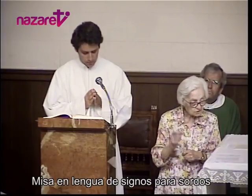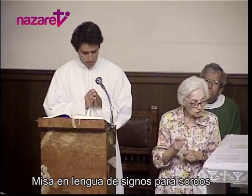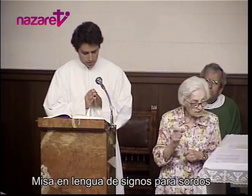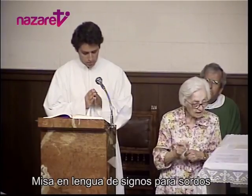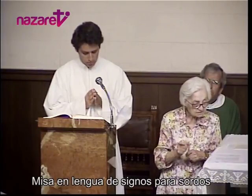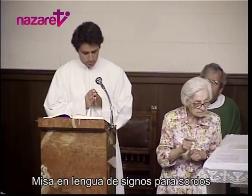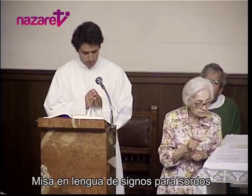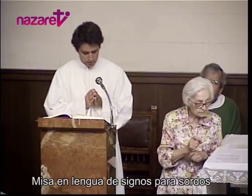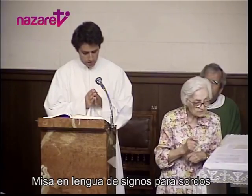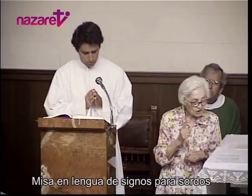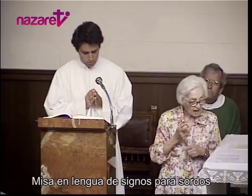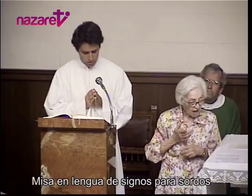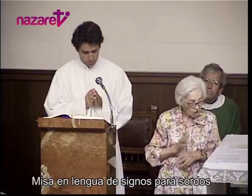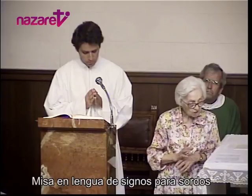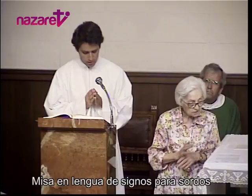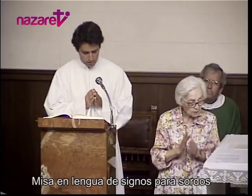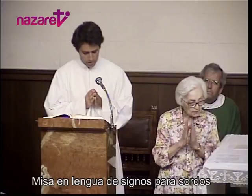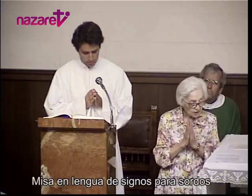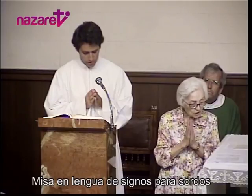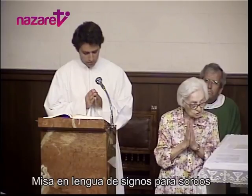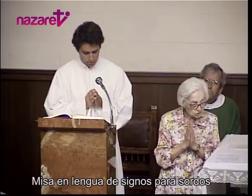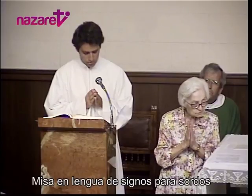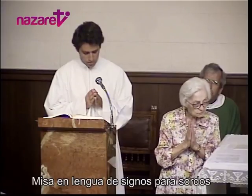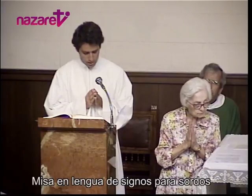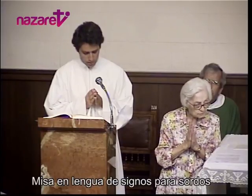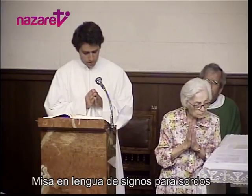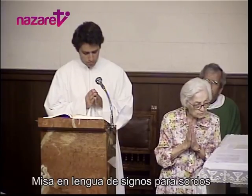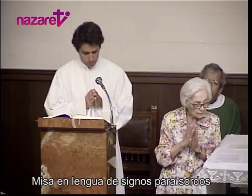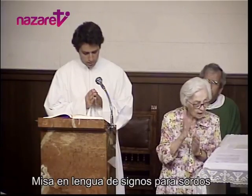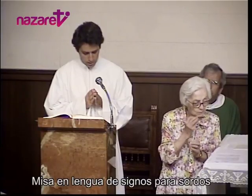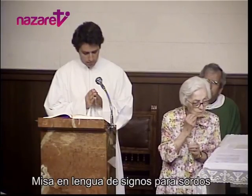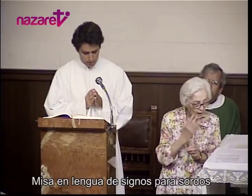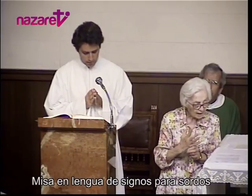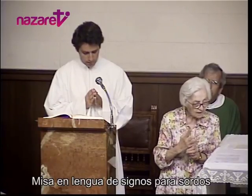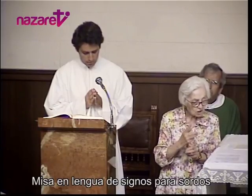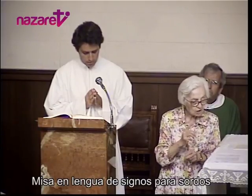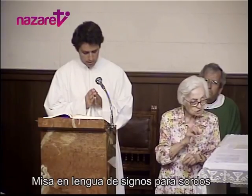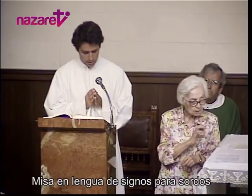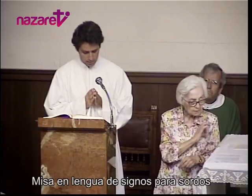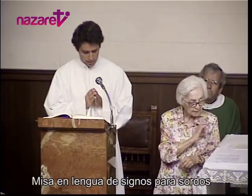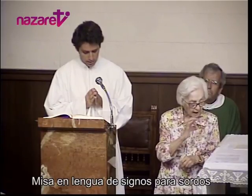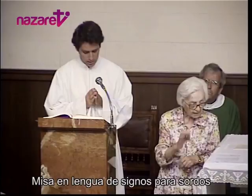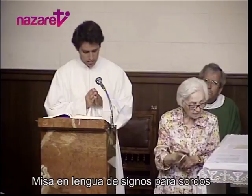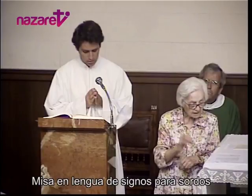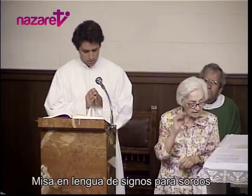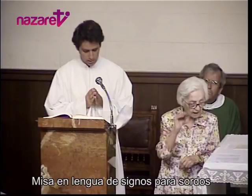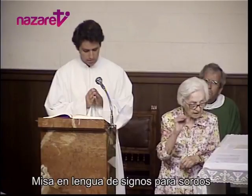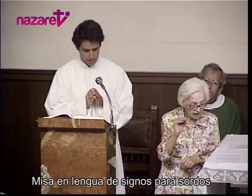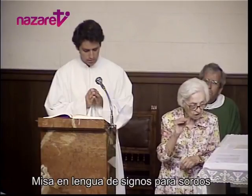fieles compartieran los mismos bienes y peligros, después de haber cantado las alabanzas de los antepasados.